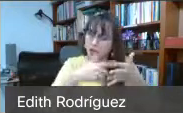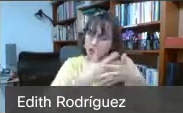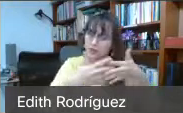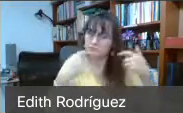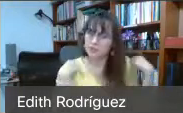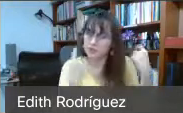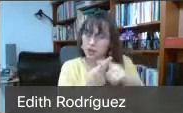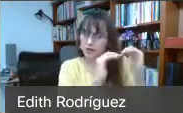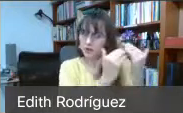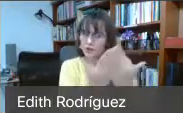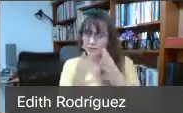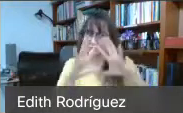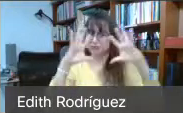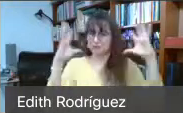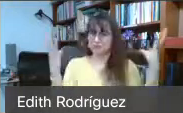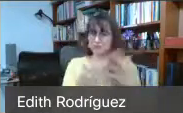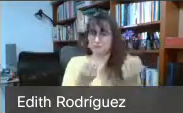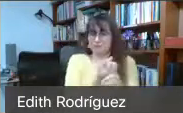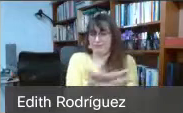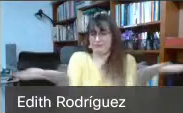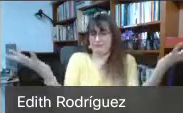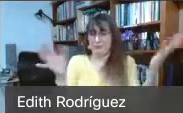persona sorda, no importa la edad.